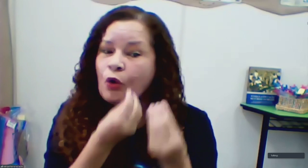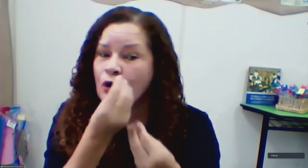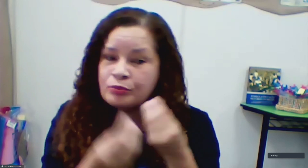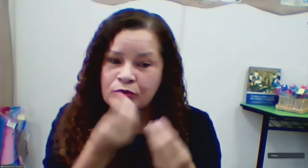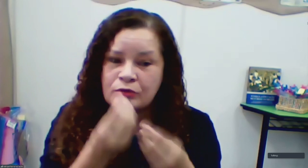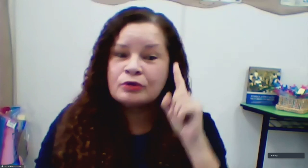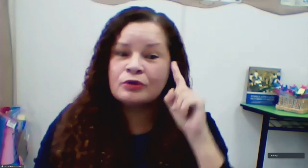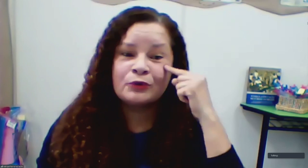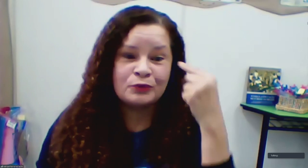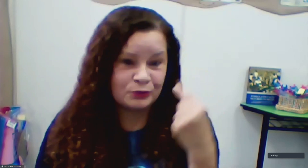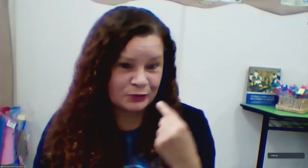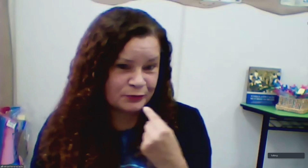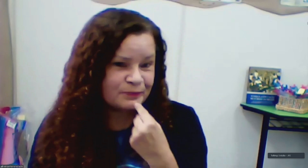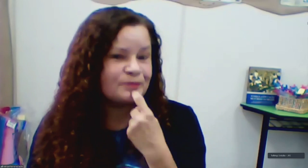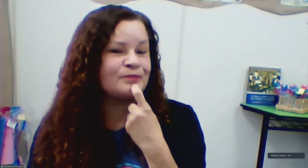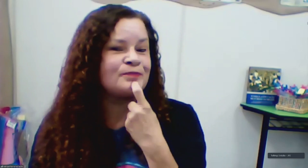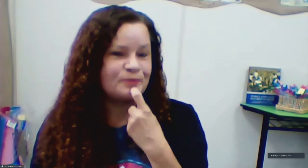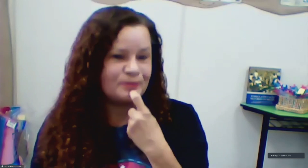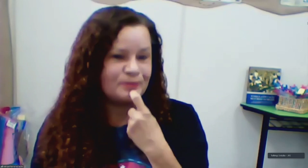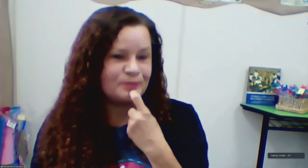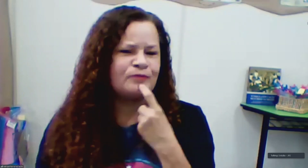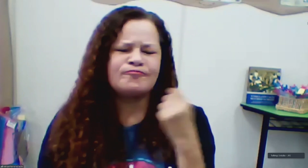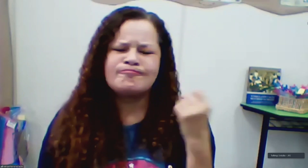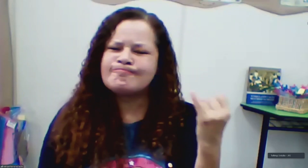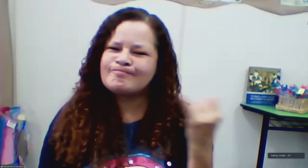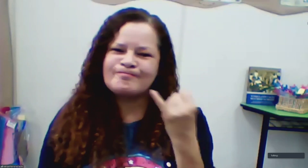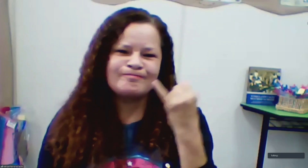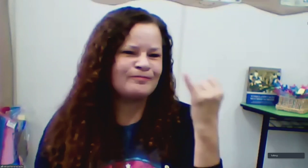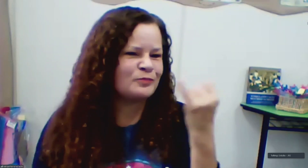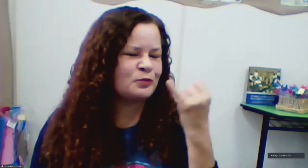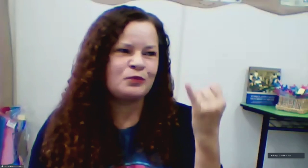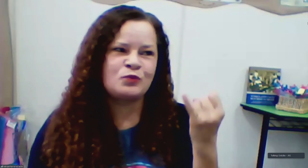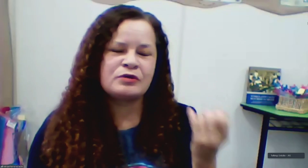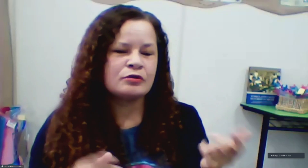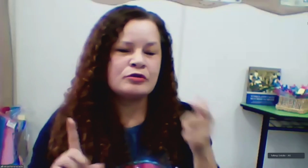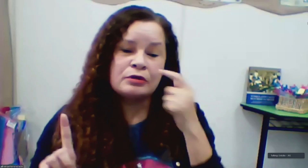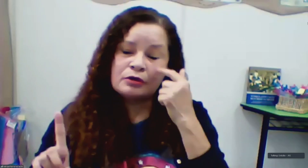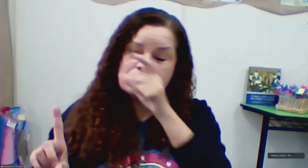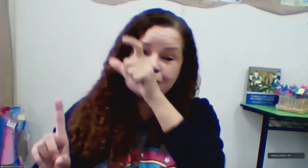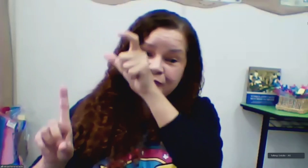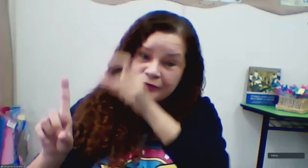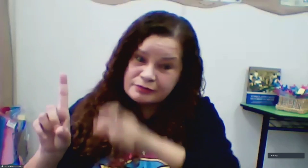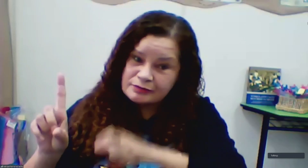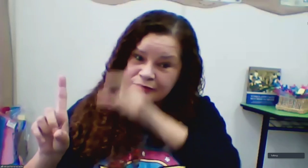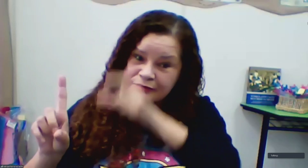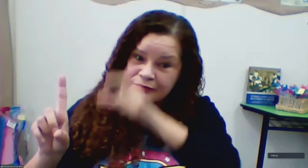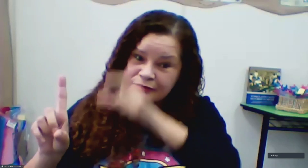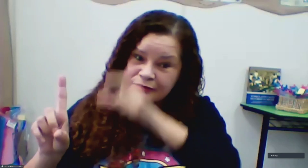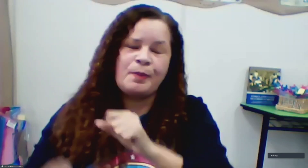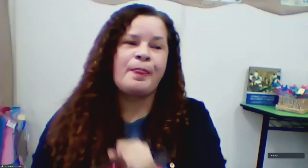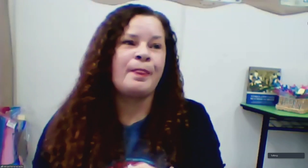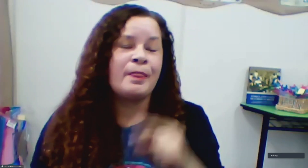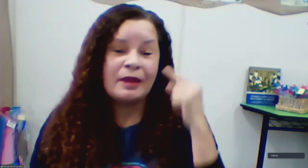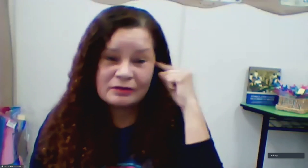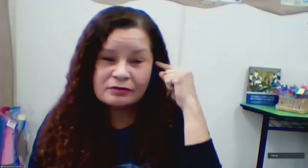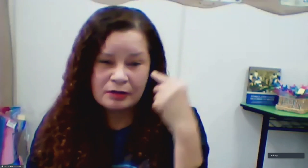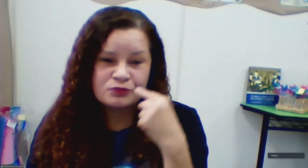Agora, vou explicar a metodologia surda, como ela é